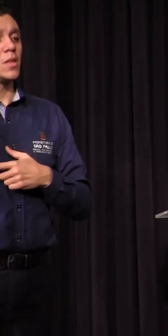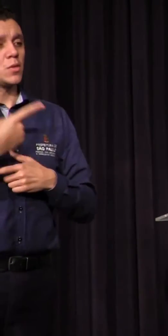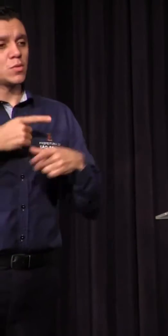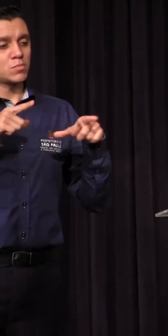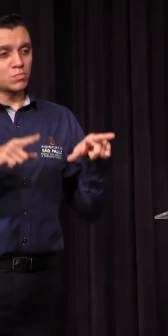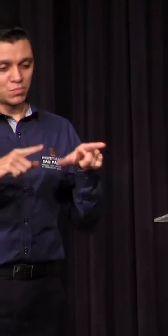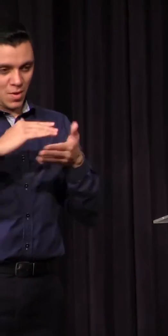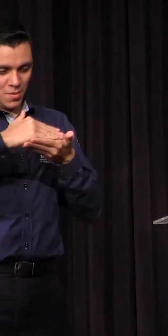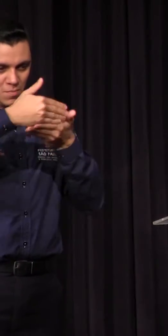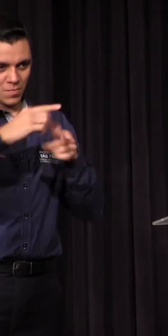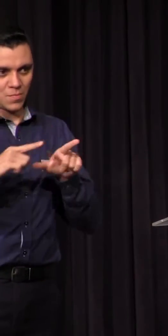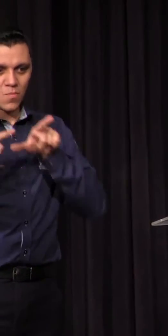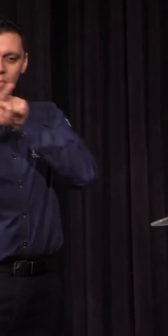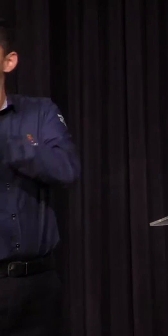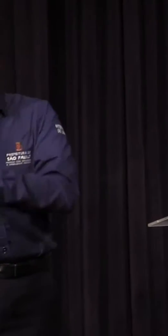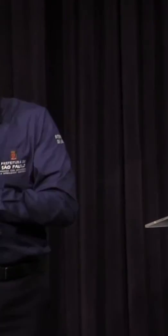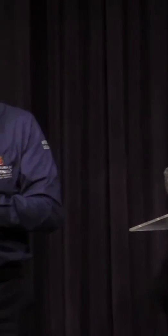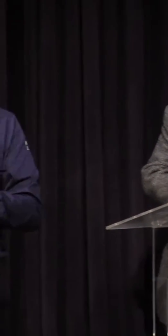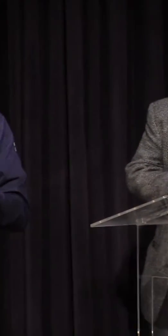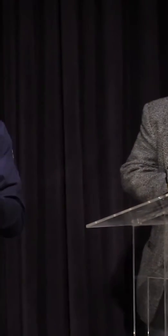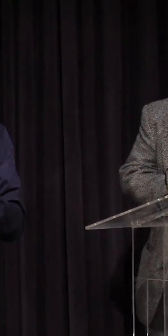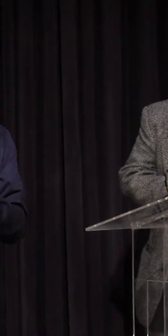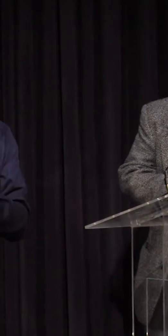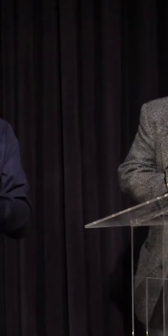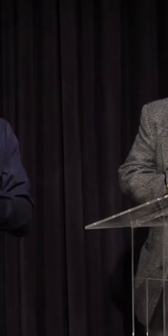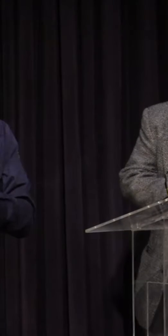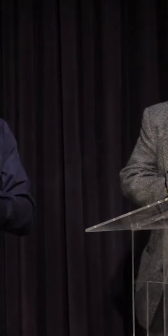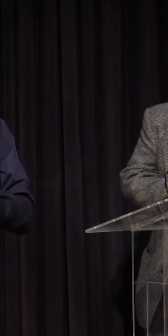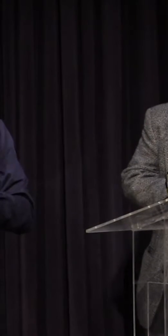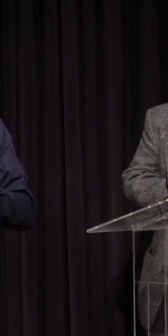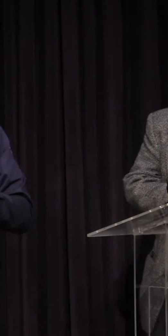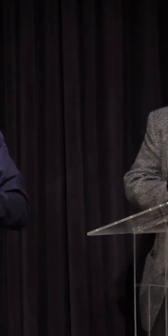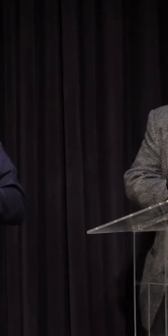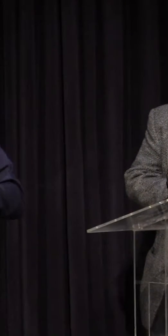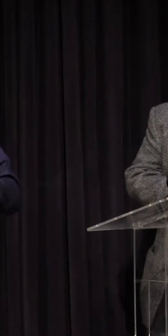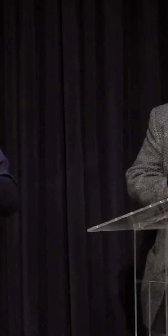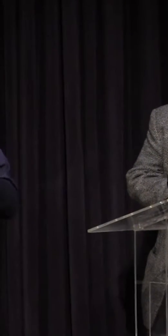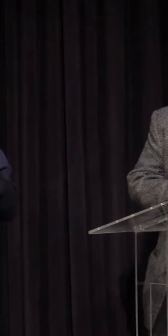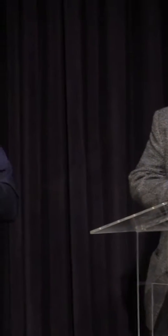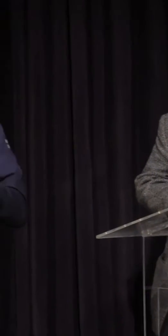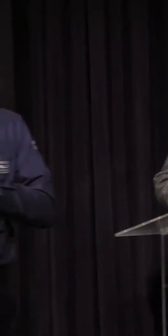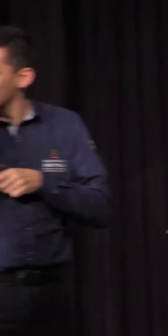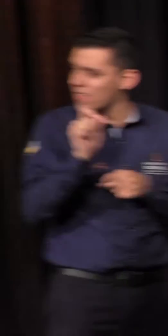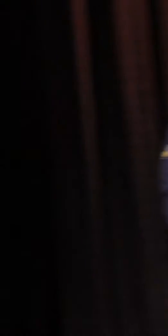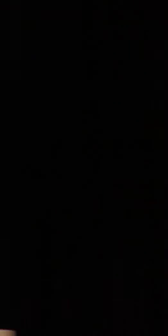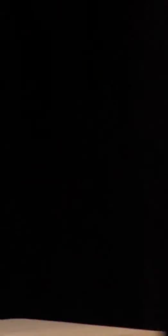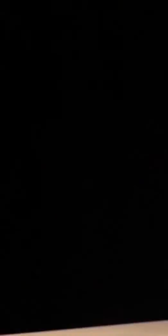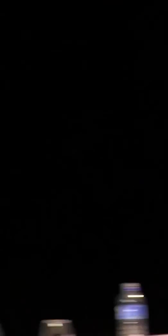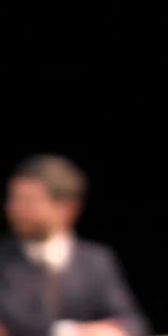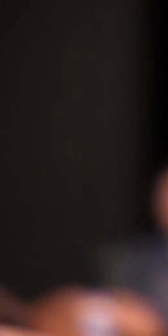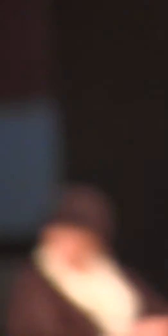homenagem à senhora mita freire pelas mãos da vice prefeita e secretária municipal de educação nádia